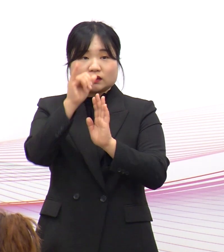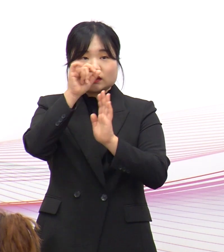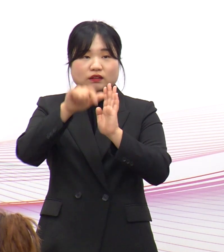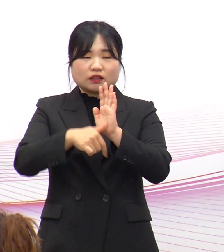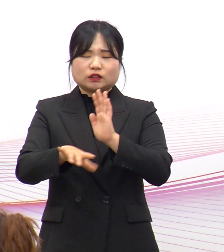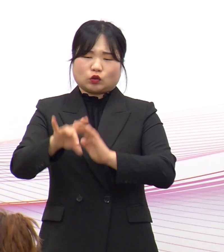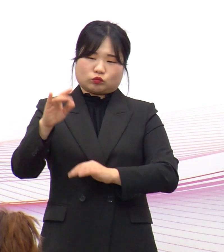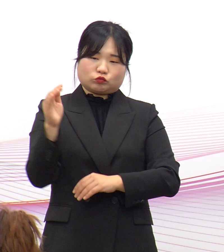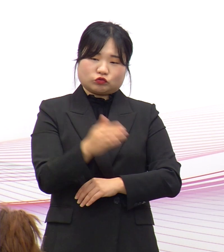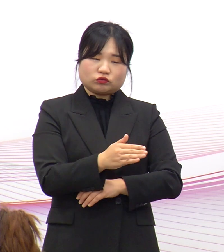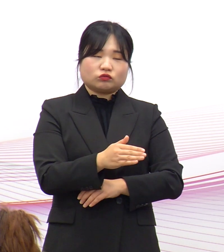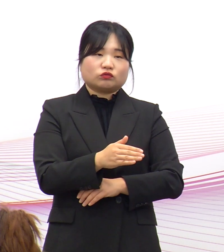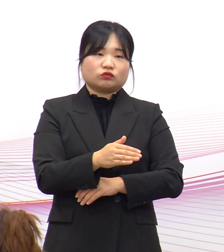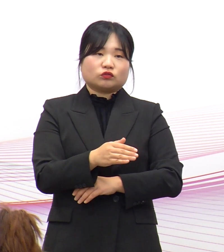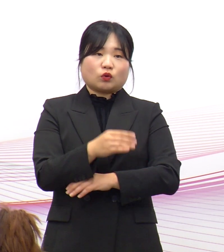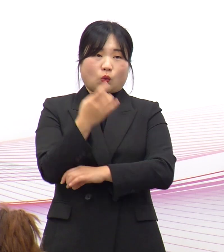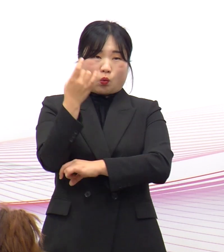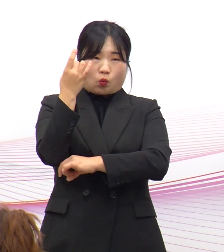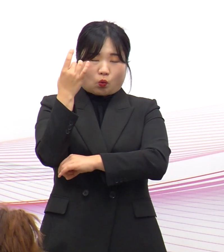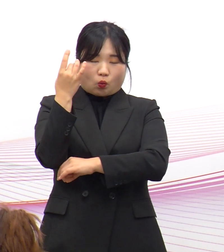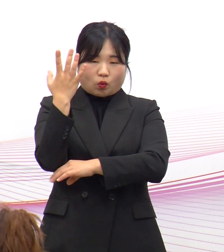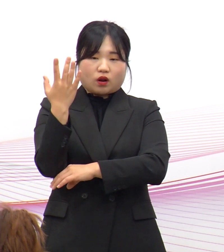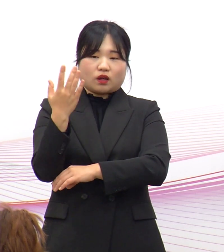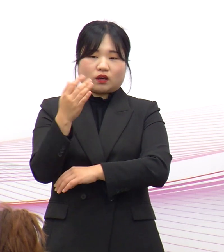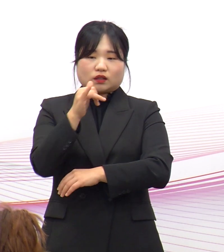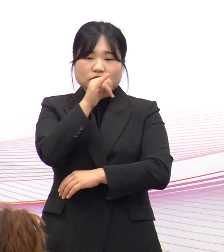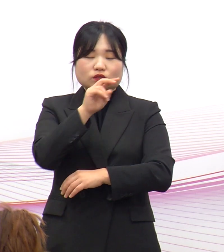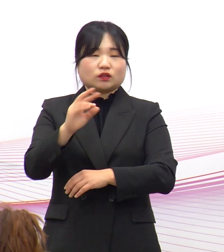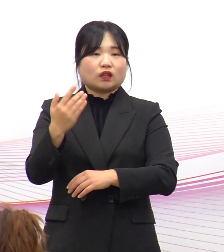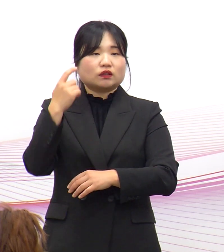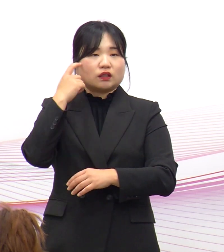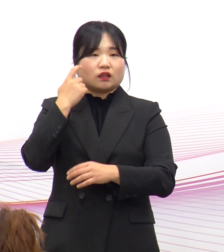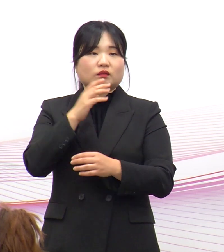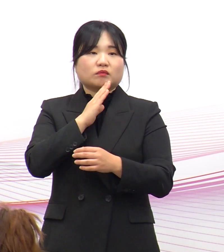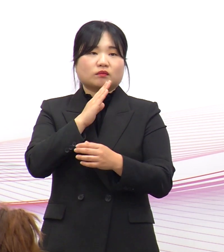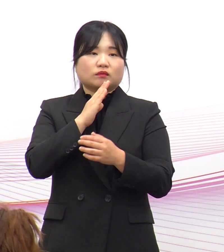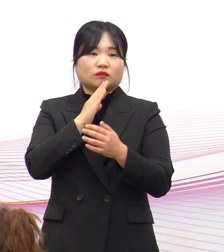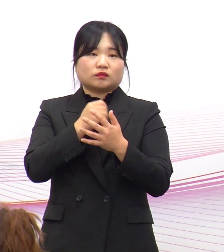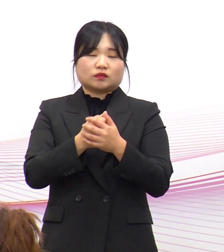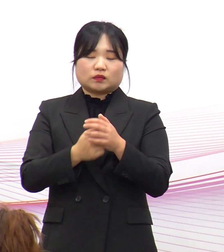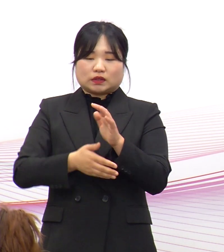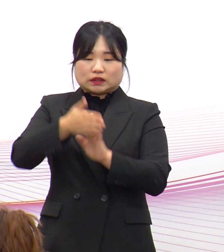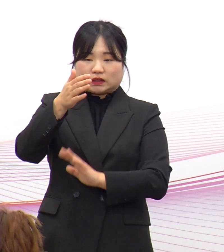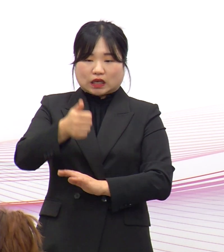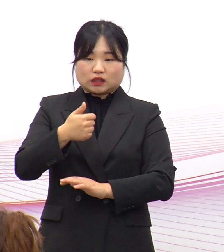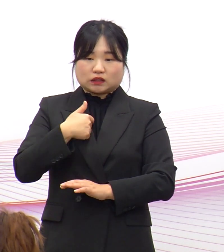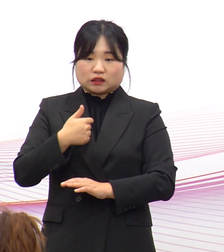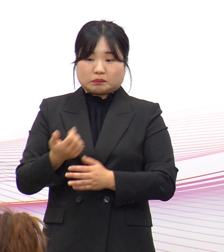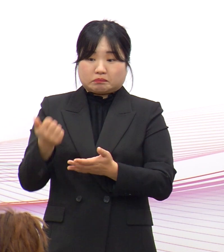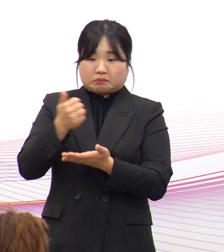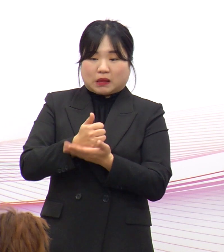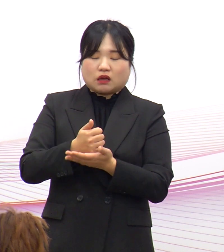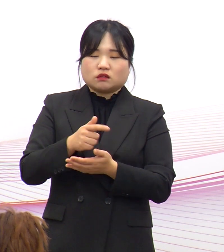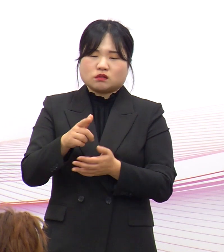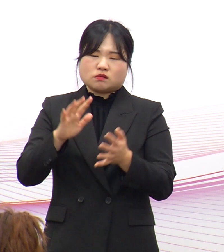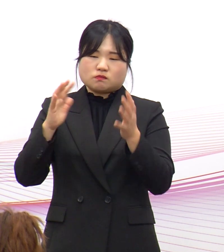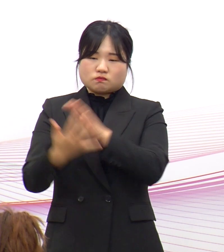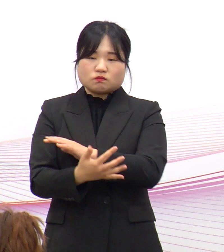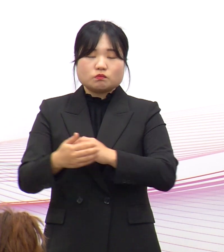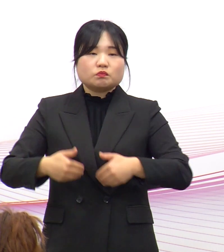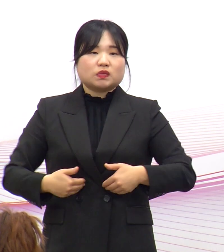제한 초기부터 제가 시작할 때는 이 문제를 획기적으로 좀 바꿔야겠다 이런 생각을 하고